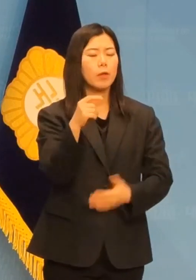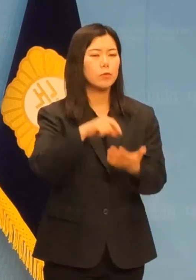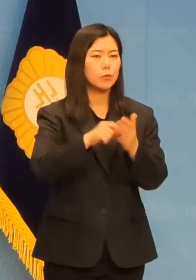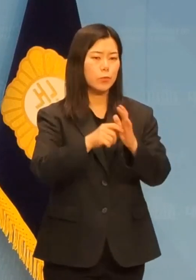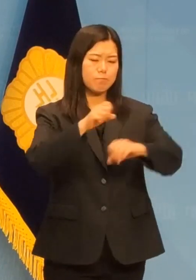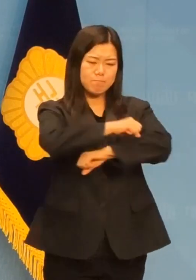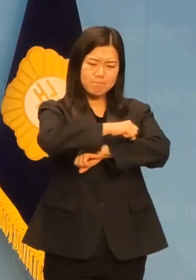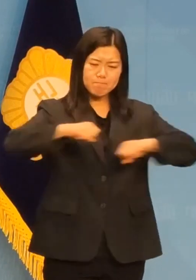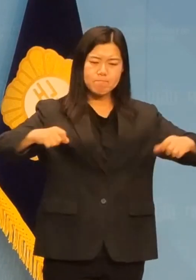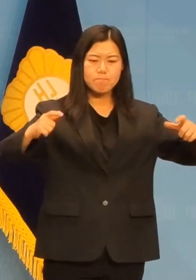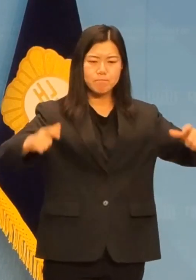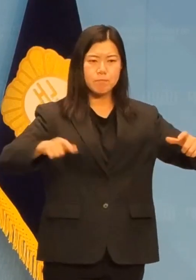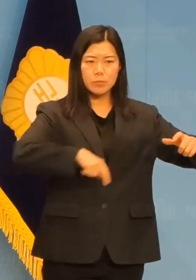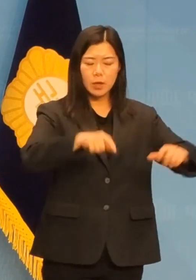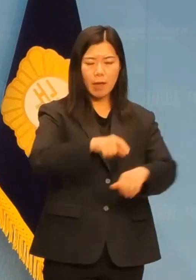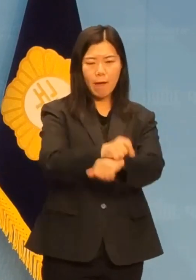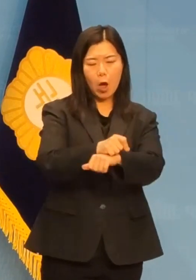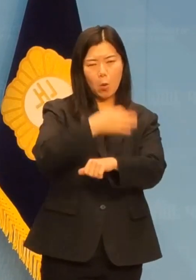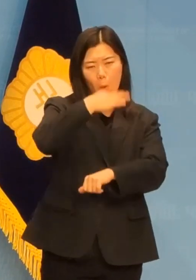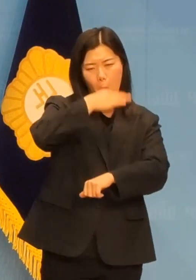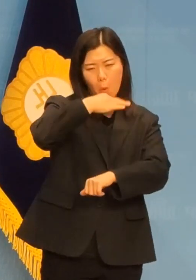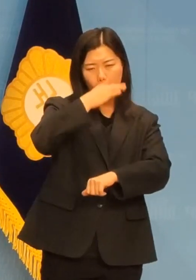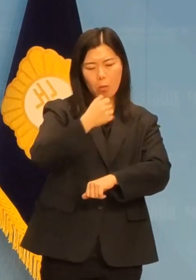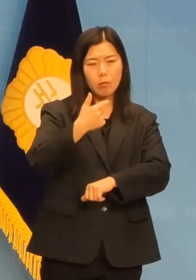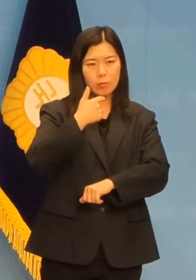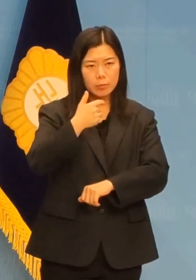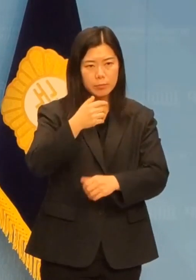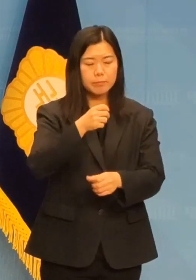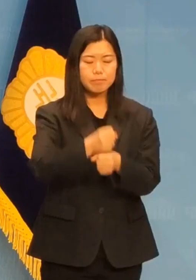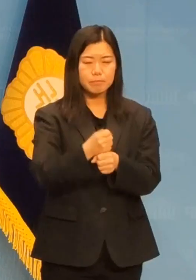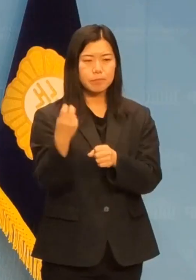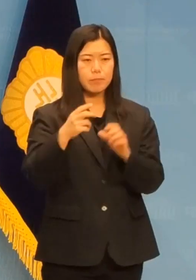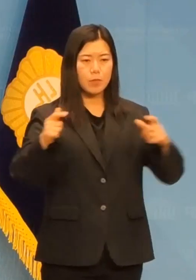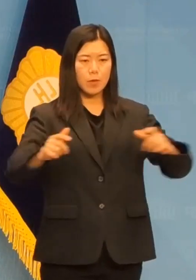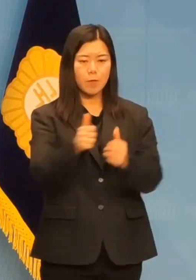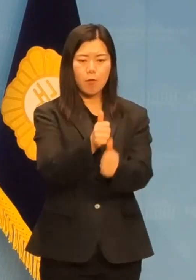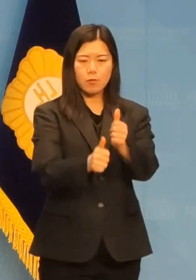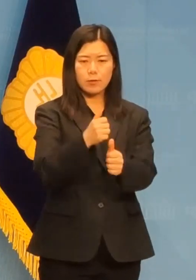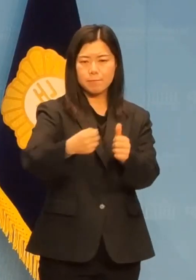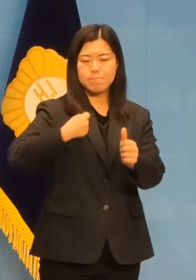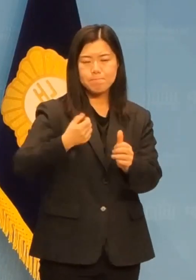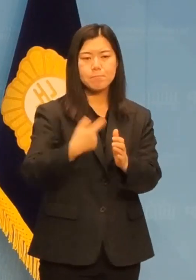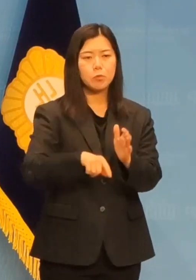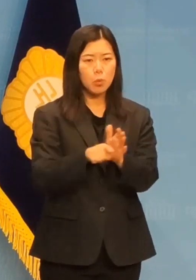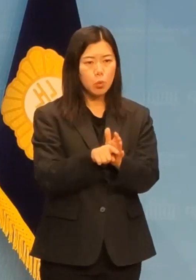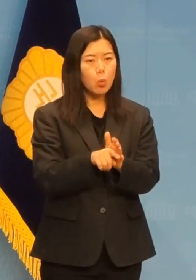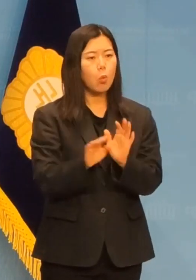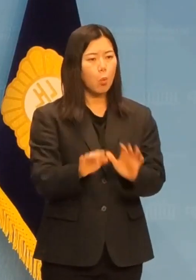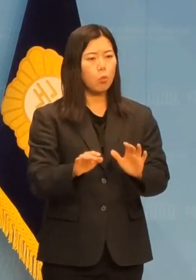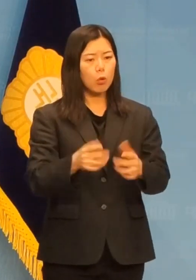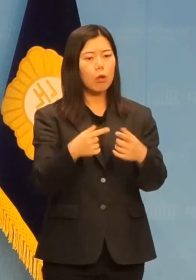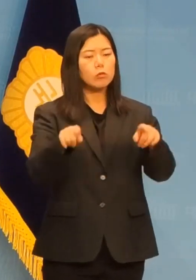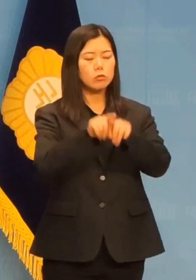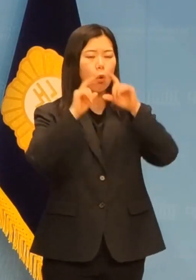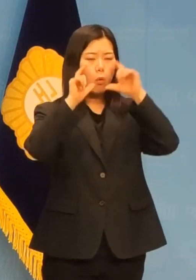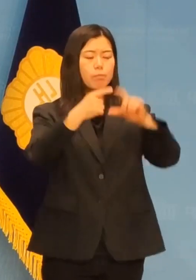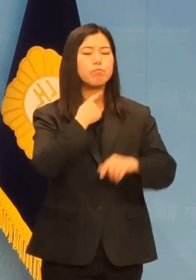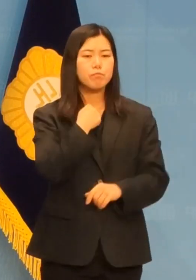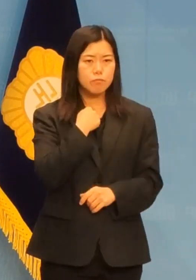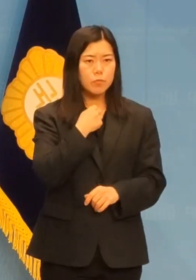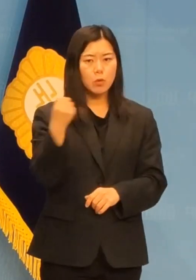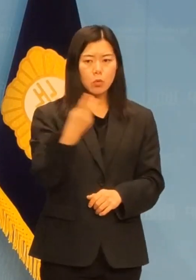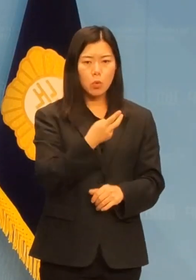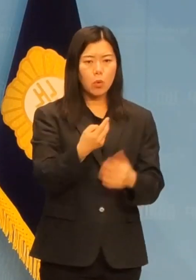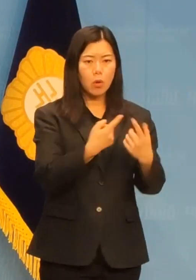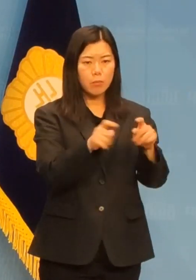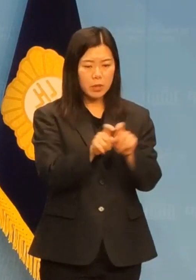대권역을 만들어 행정 효율성을 높이고 지역 경쟁력을 키워나가기 위해 공동선언을 발표하고